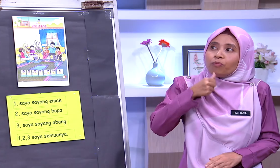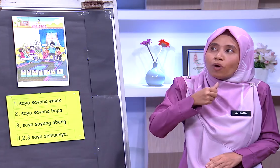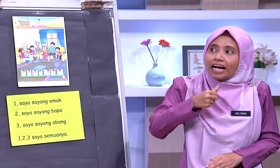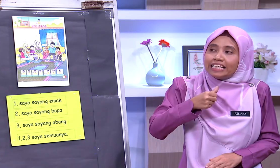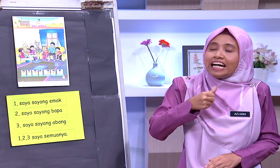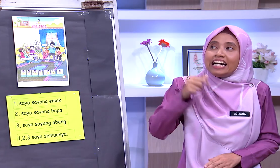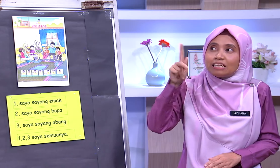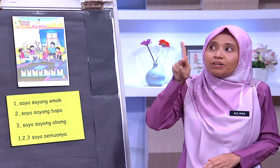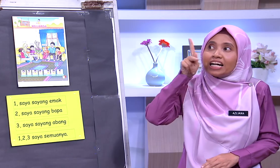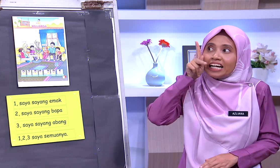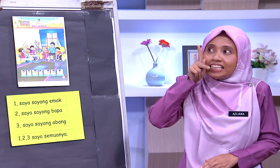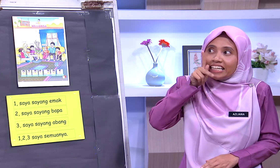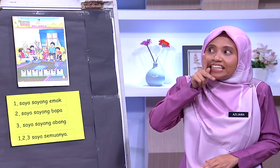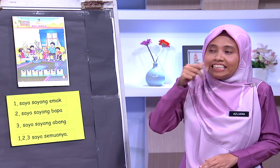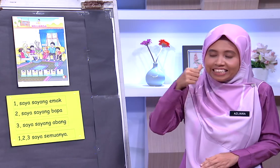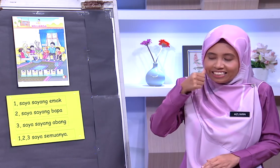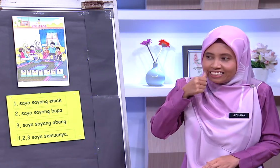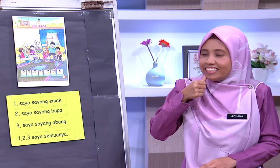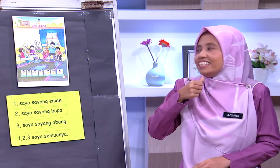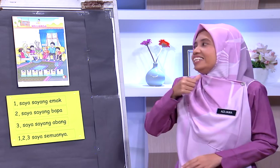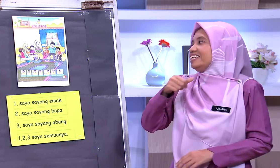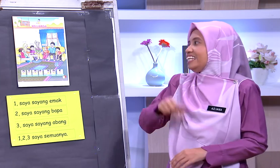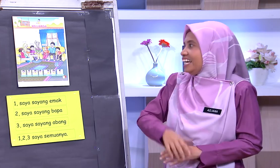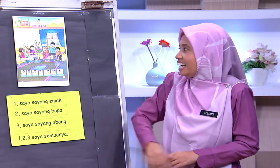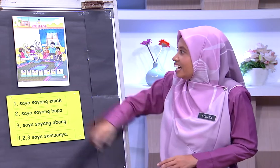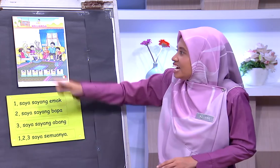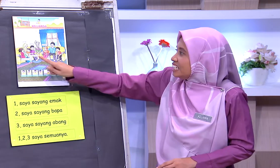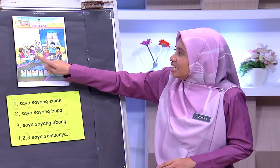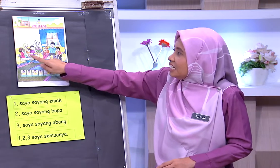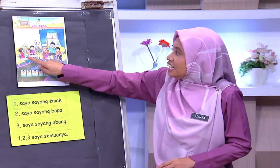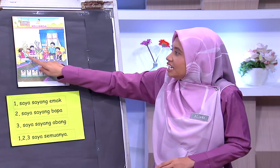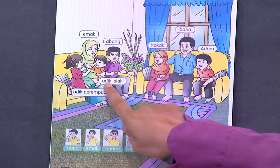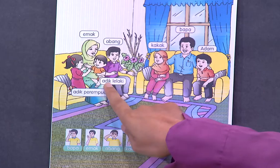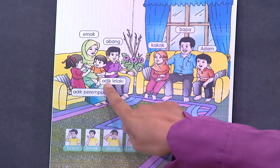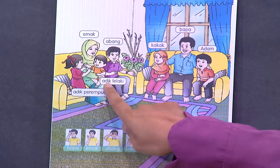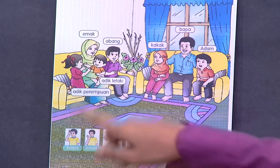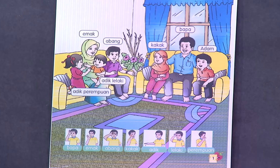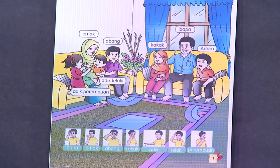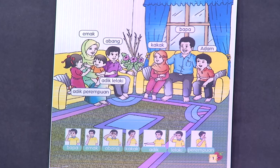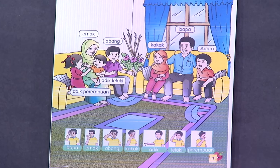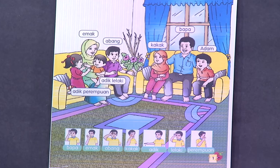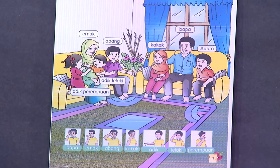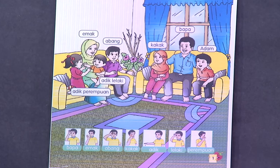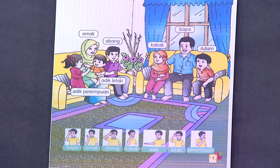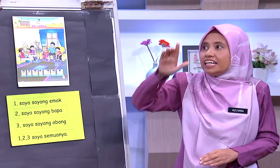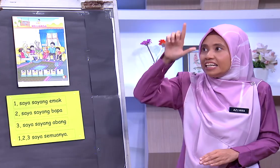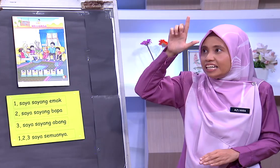perempuan sama Kakak jadi eh opo wae ini adik adik-adik